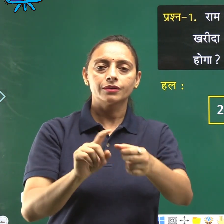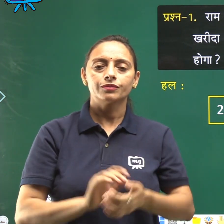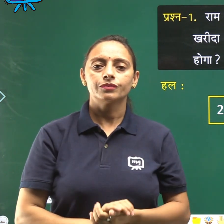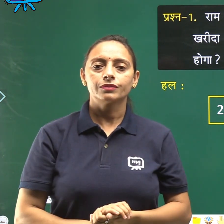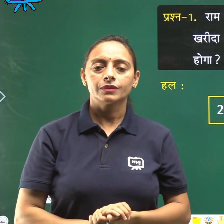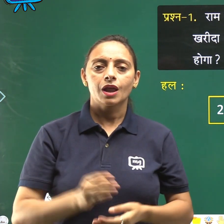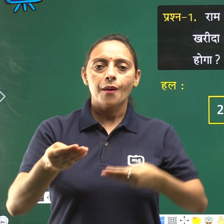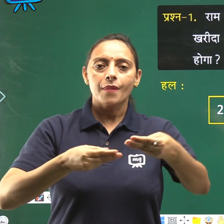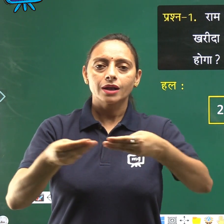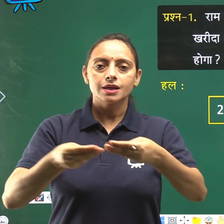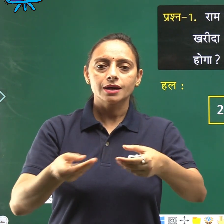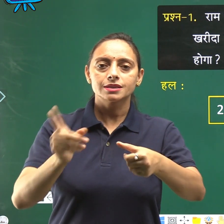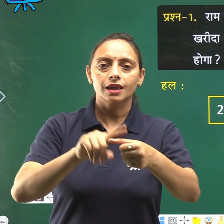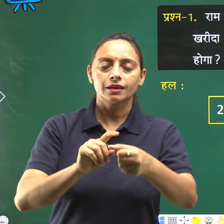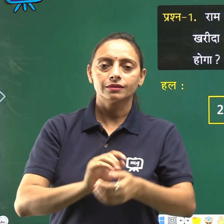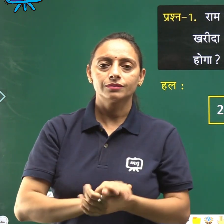बाजार से